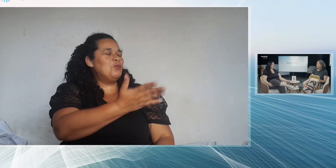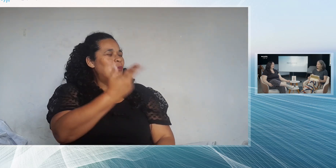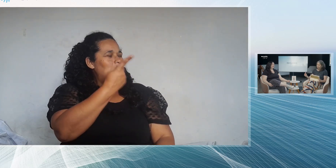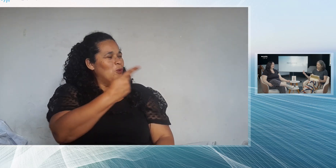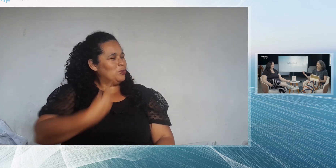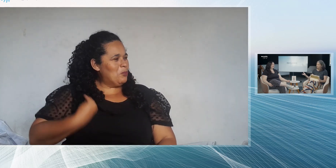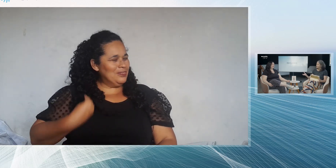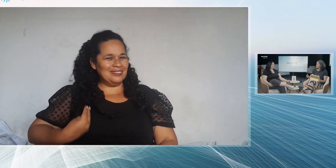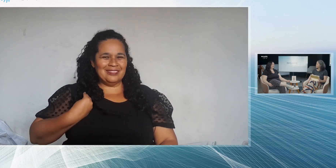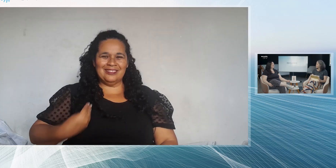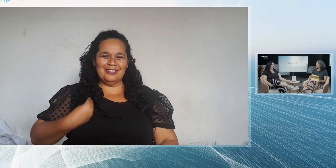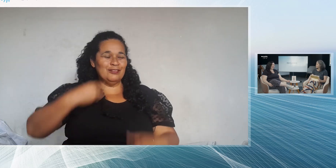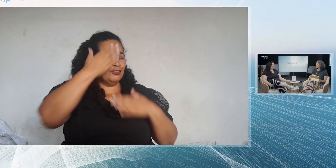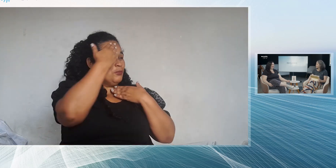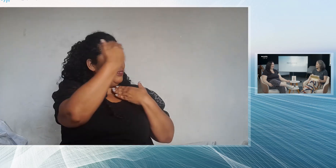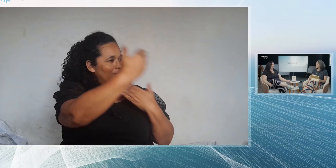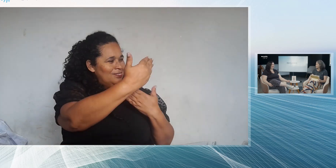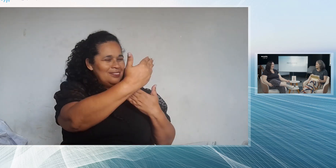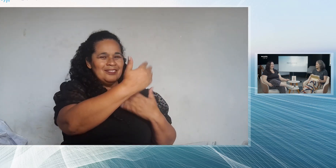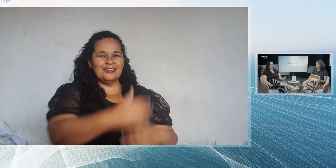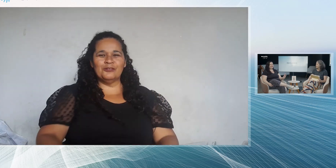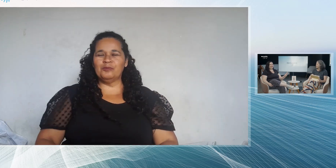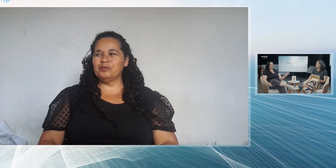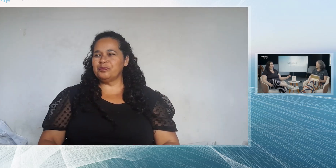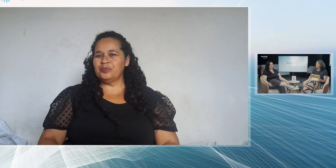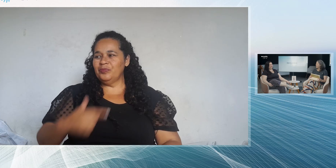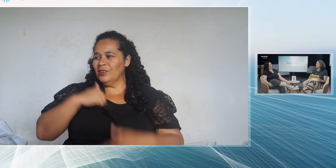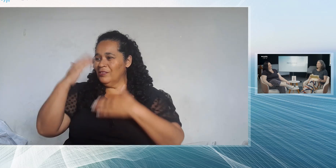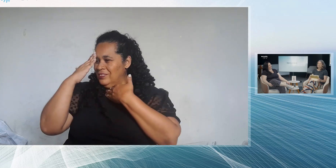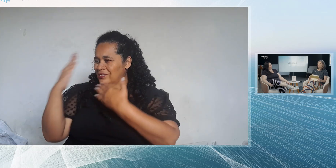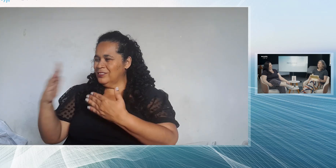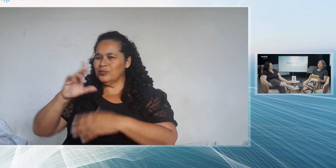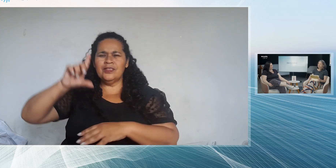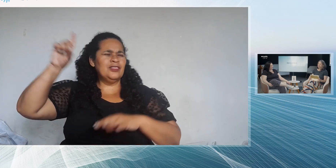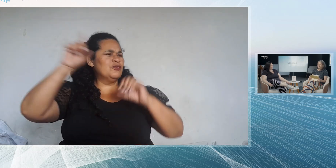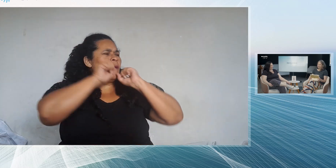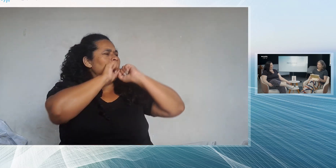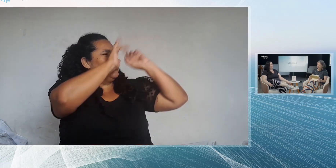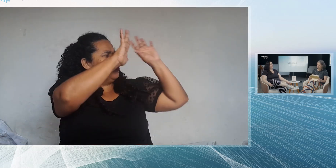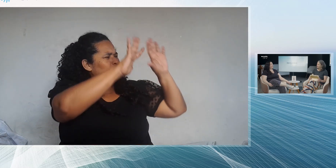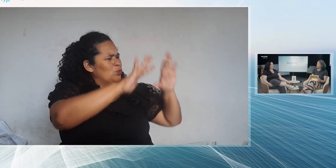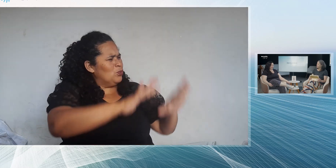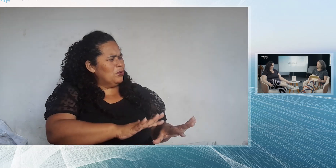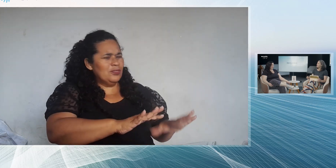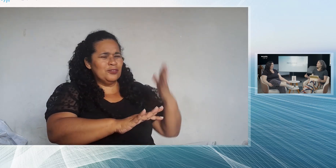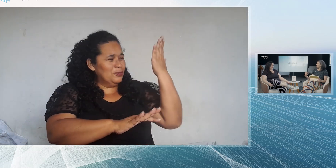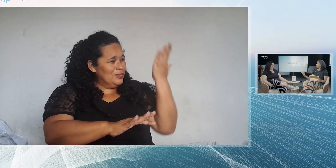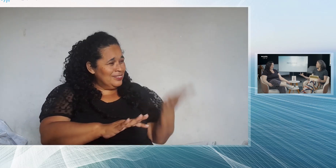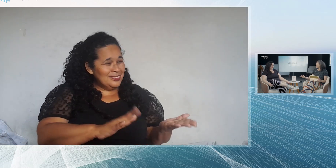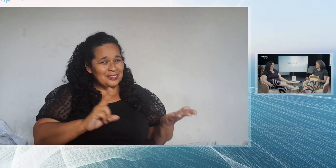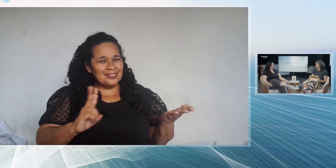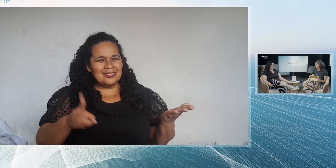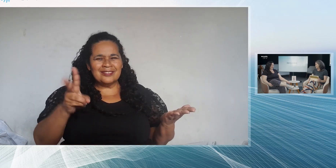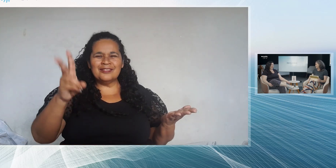saibam que aqui é o lugar de vocês. Eu já estou em casa. Sempre serão bem-vindos. Eu espero ver vocês aqui